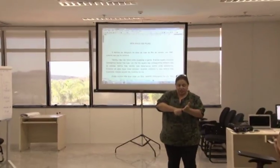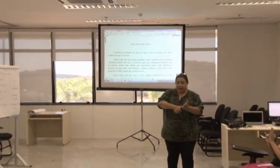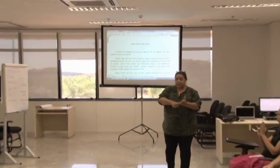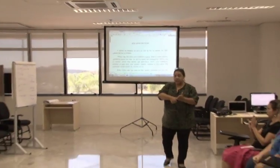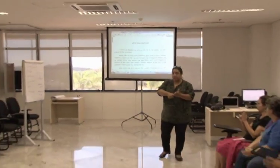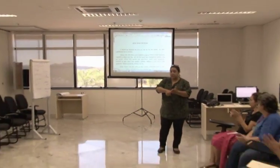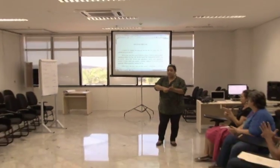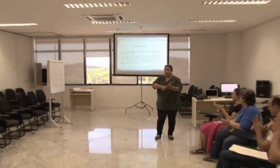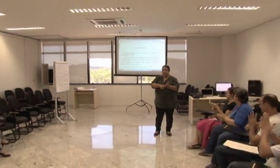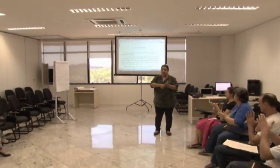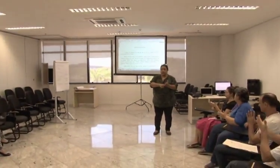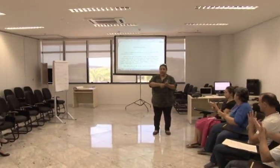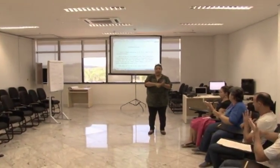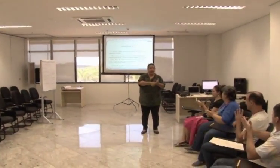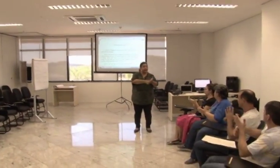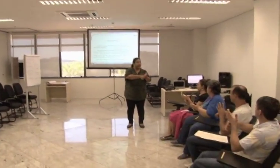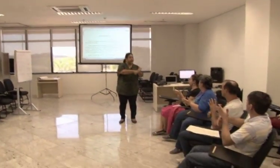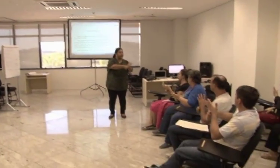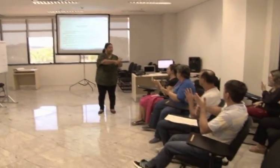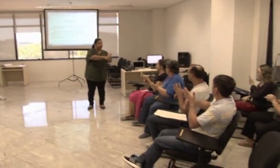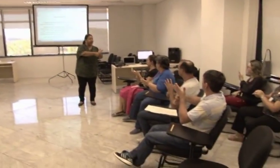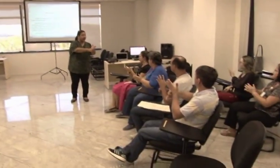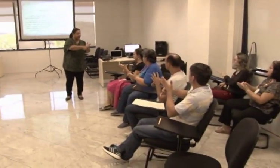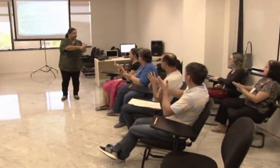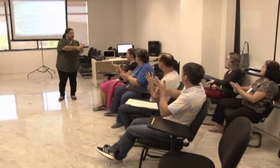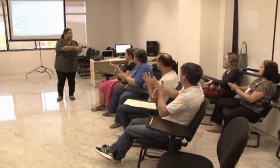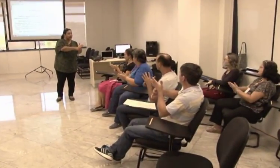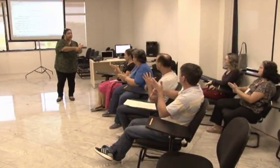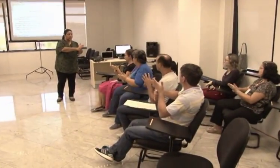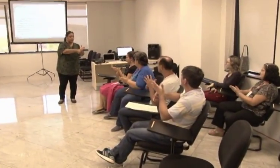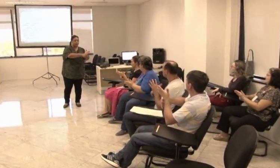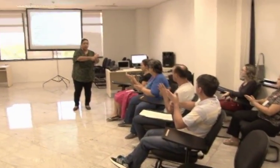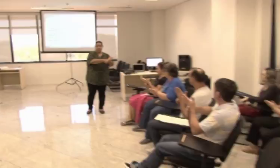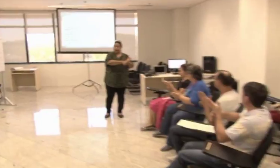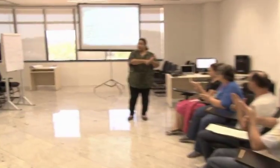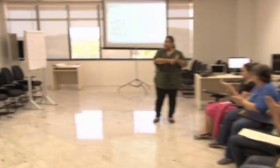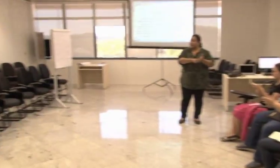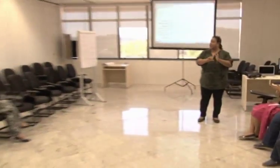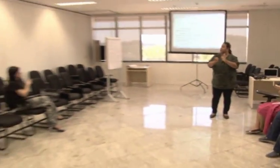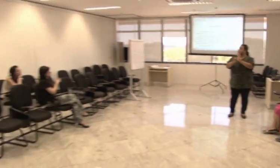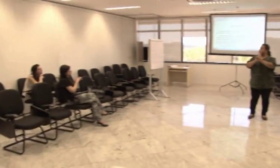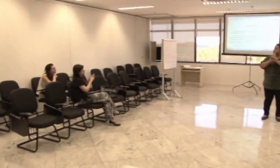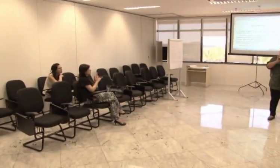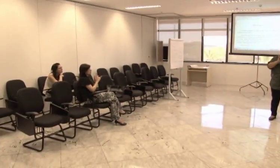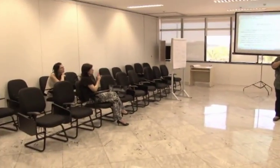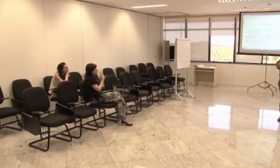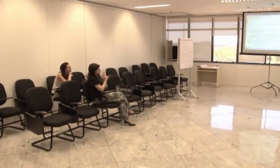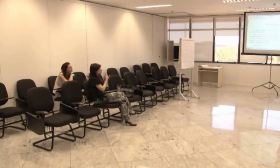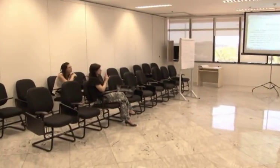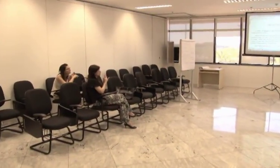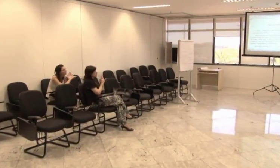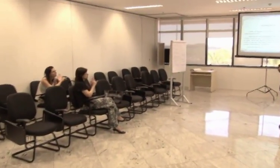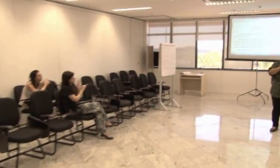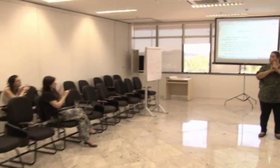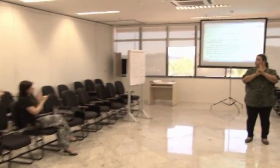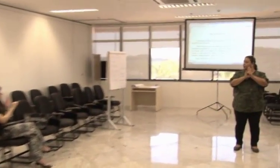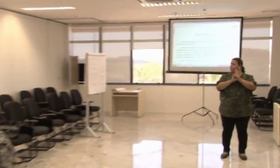Identidade de carteira. Carteira, RG. Identidade é minha identidade como pessoa,